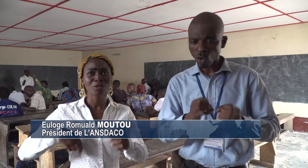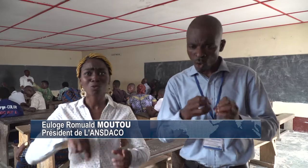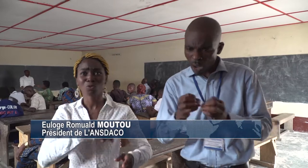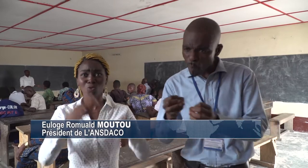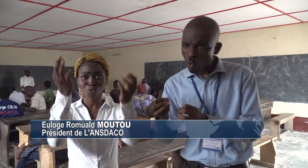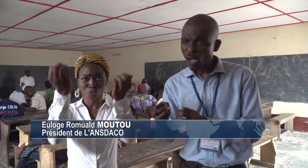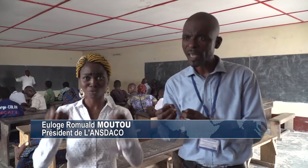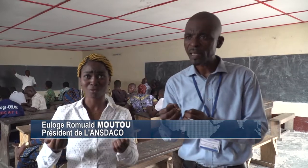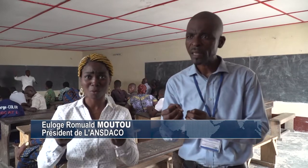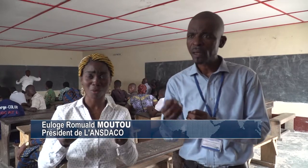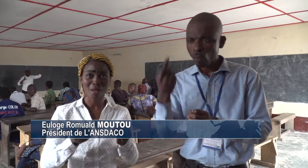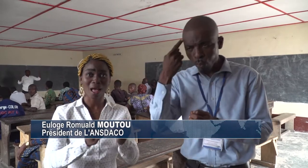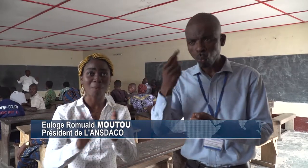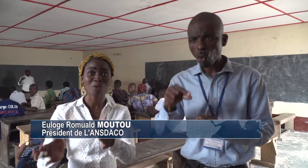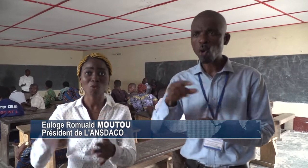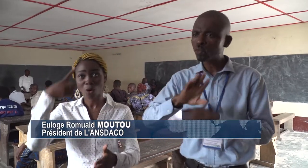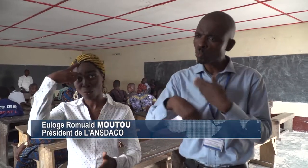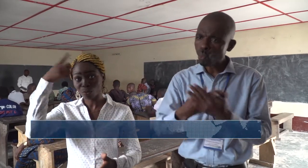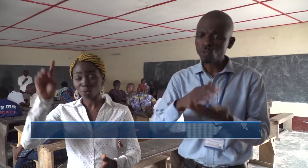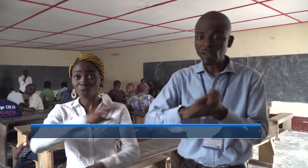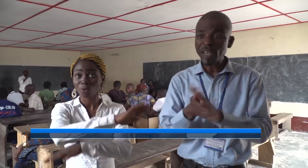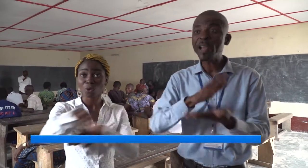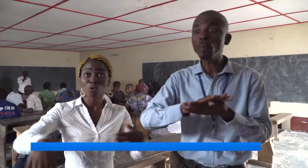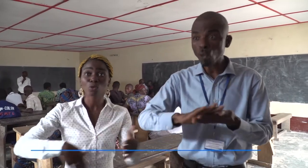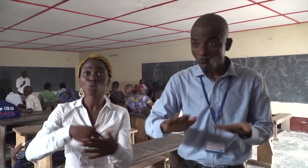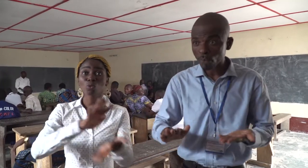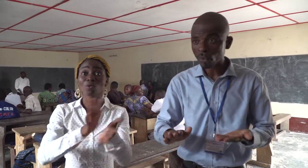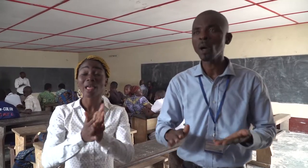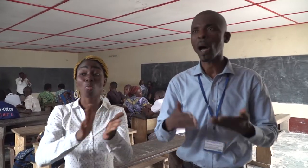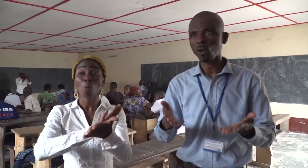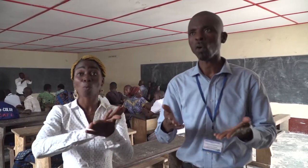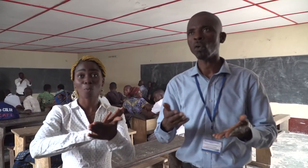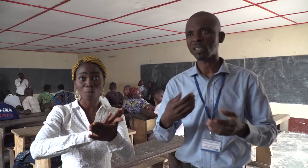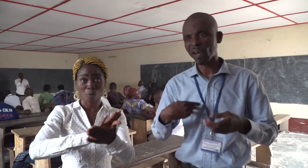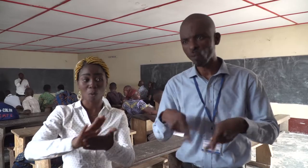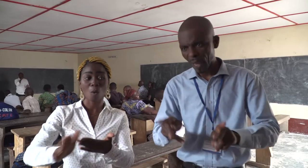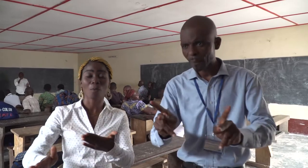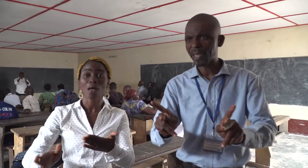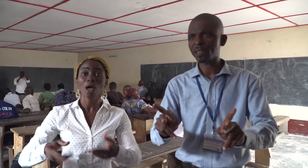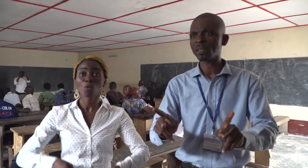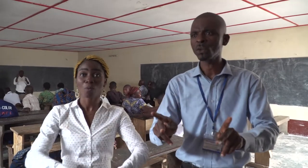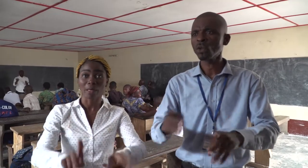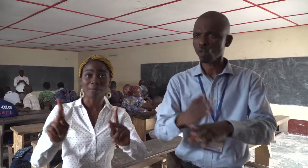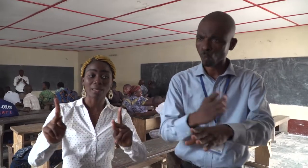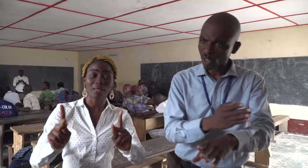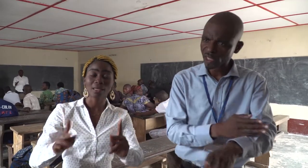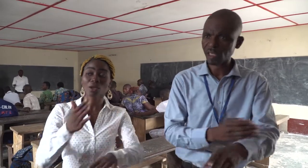améliorer pour que tout devienne propre. Alors, ça va nous permettre de progresser.